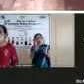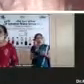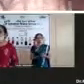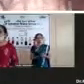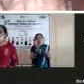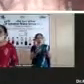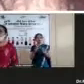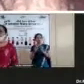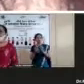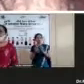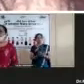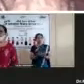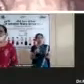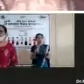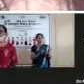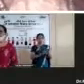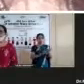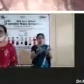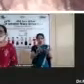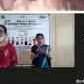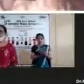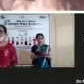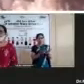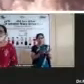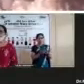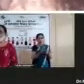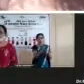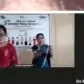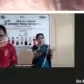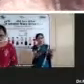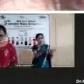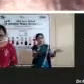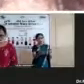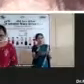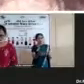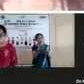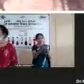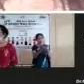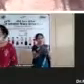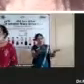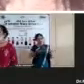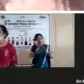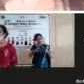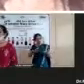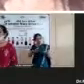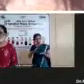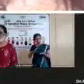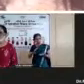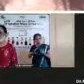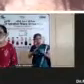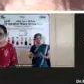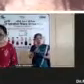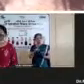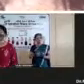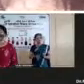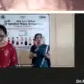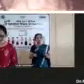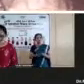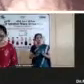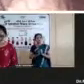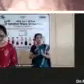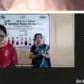नारायण स्वामी जी, आप सबका मैं आज के इस कार्यक्रम में स्वागत करती हूँ विभाग की तरफ से। इसके साथ ही आज इस प्रोग्राम